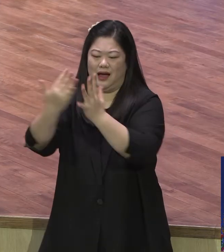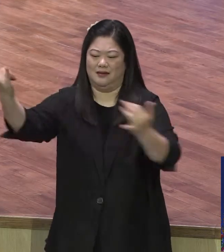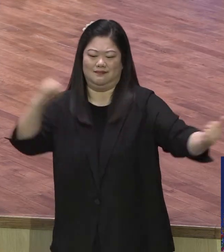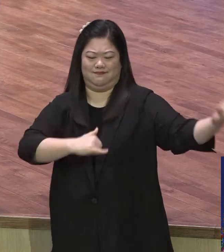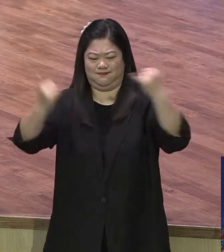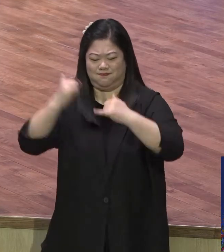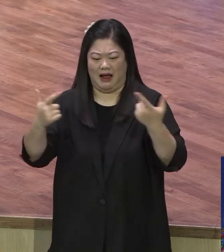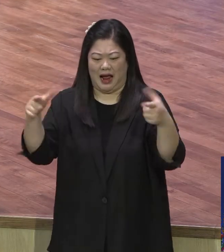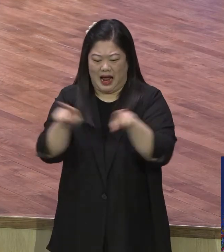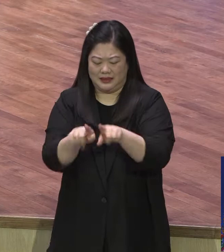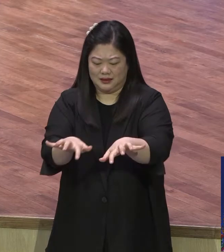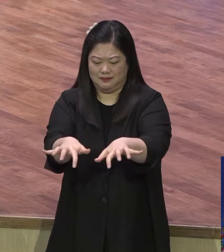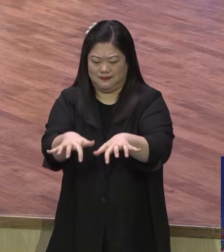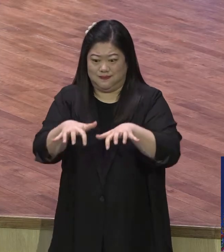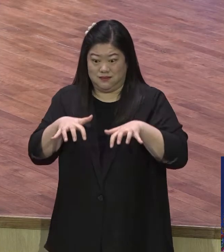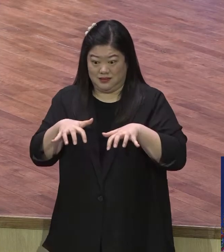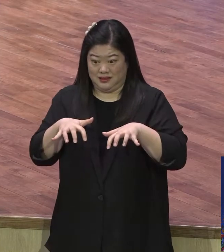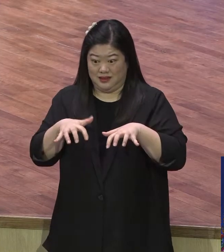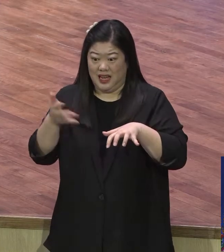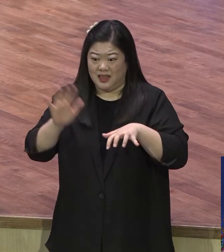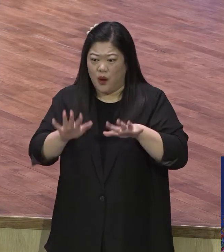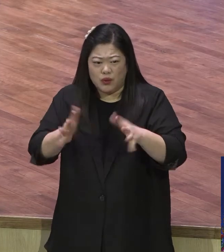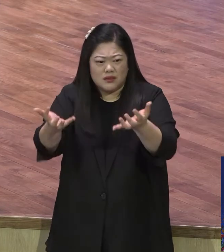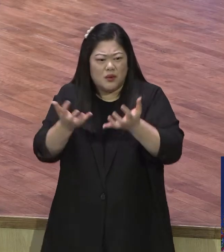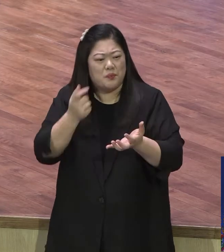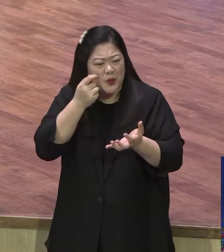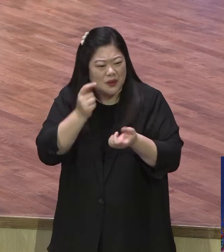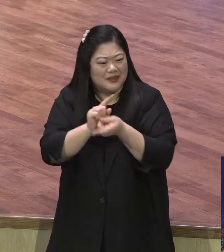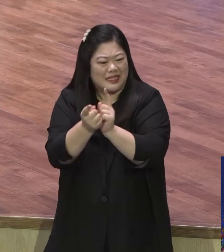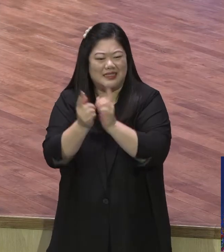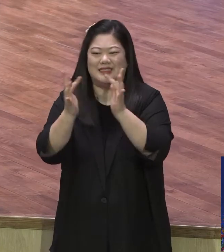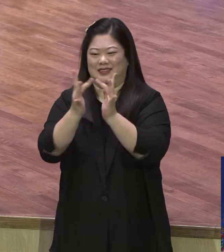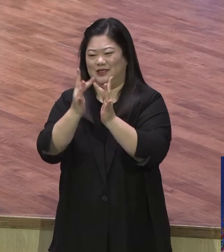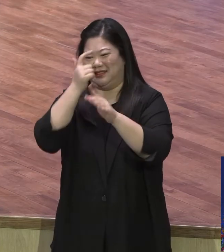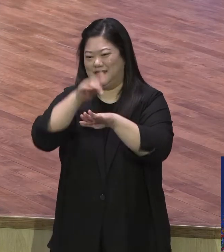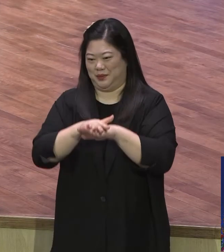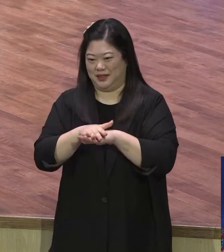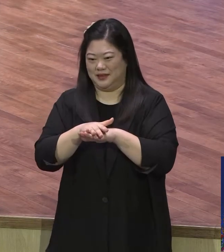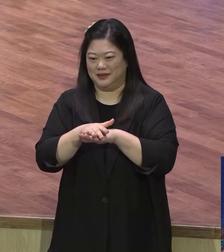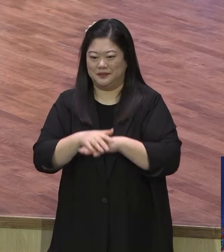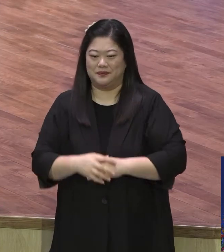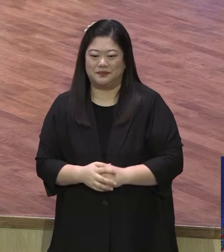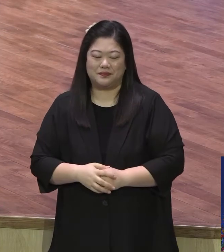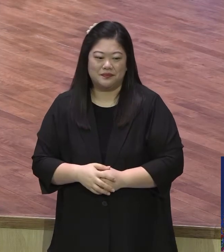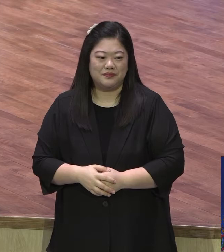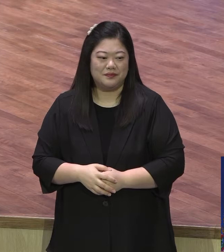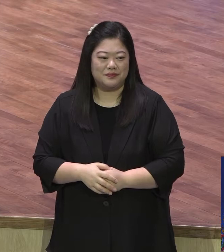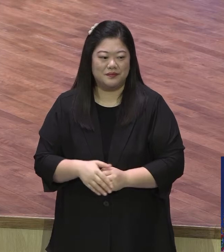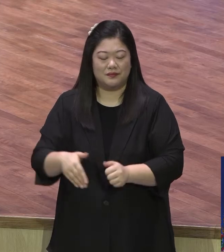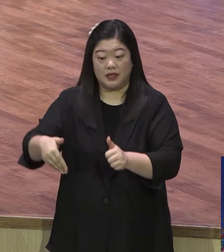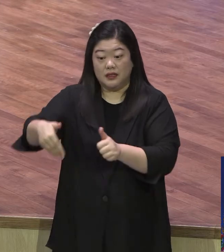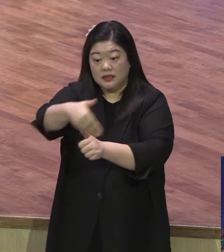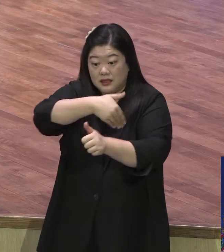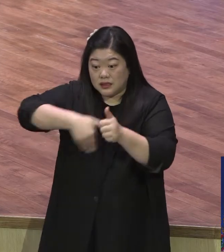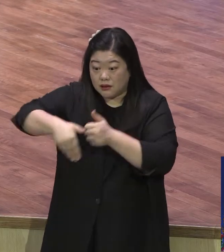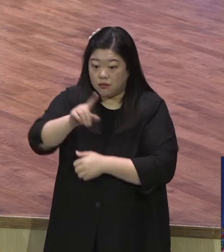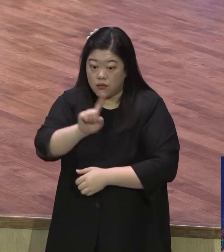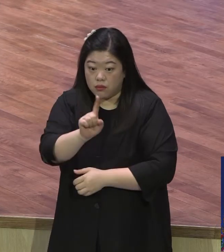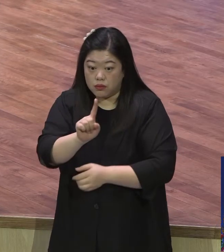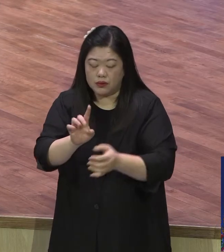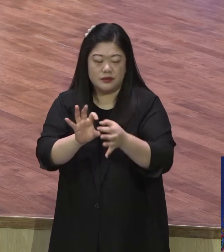지금 온라인으로 함께하고 있습니다 어떤 상황 속에서도 어떤